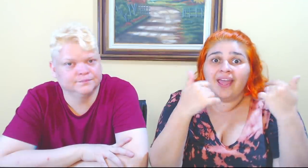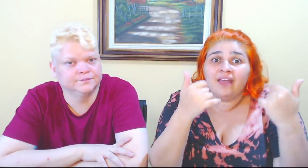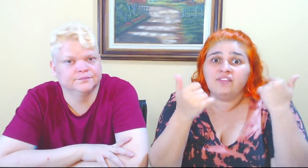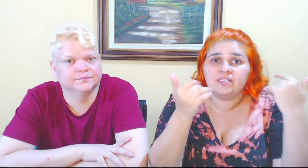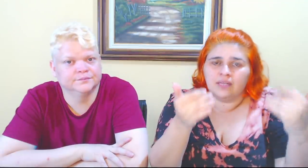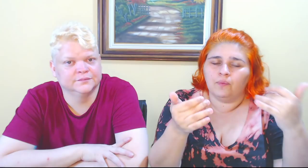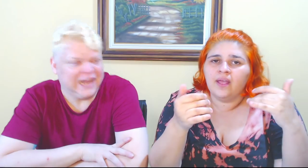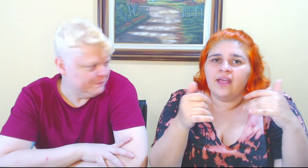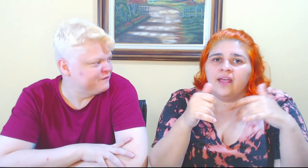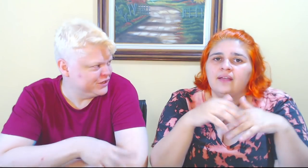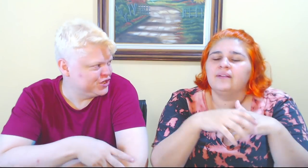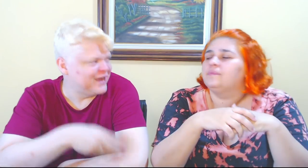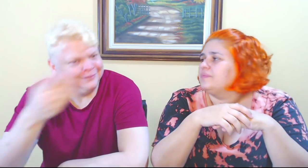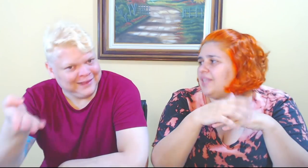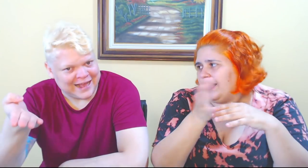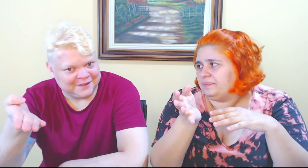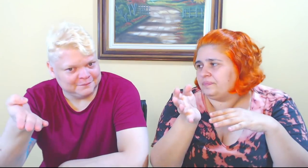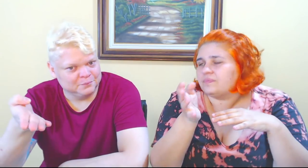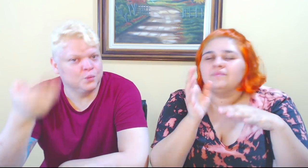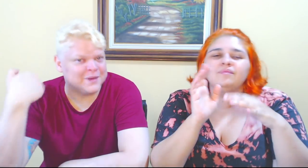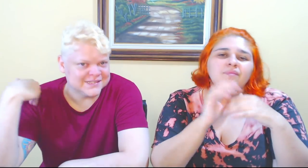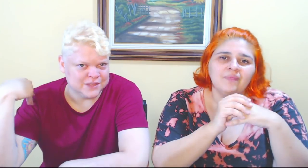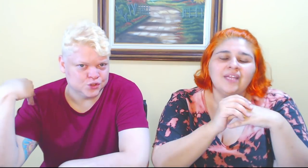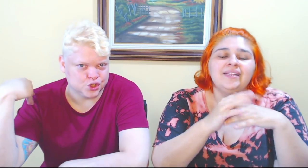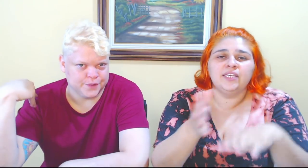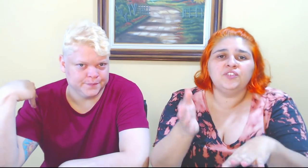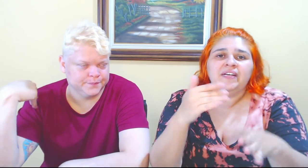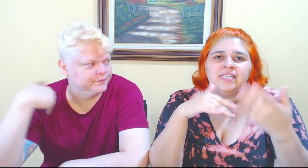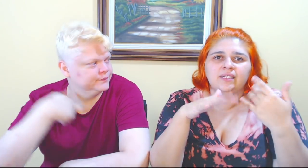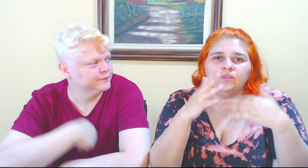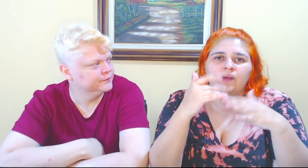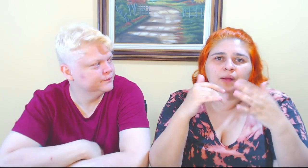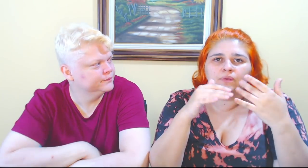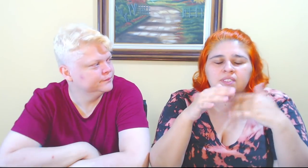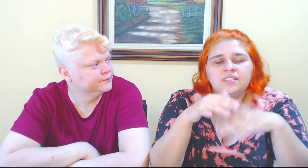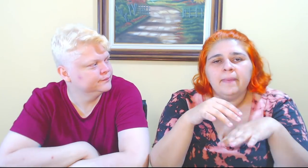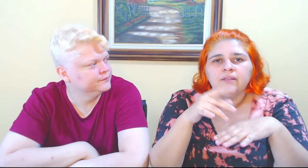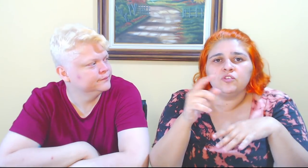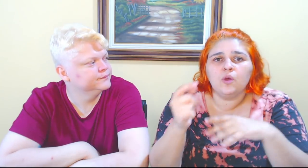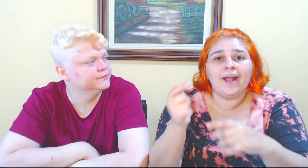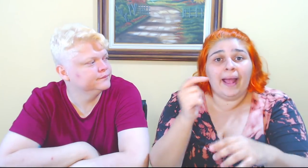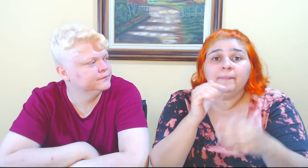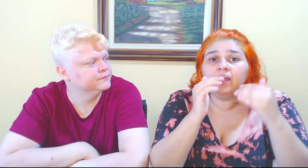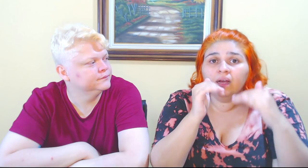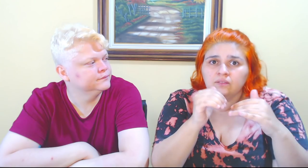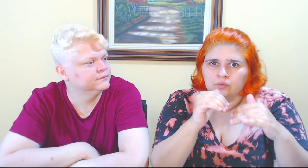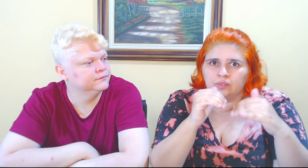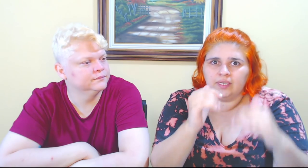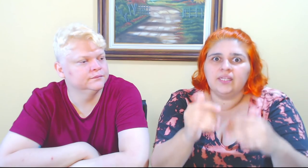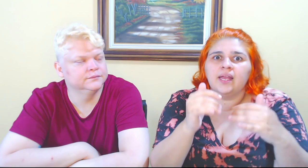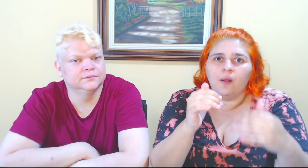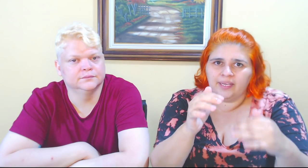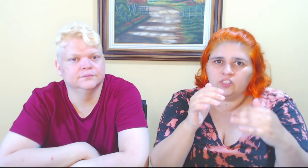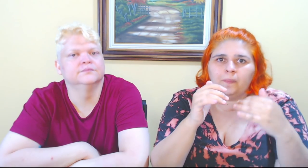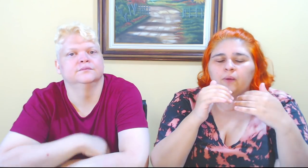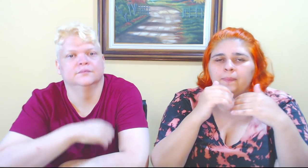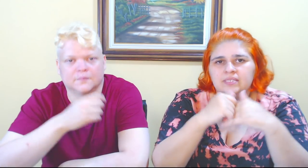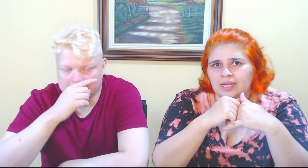reversão Dá para viajar? Dá Para o passado só Desfazendo acontecimentos Ou caminhando Literalmente Para o passado